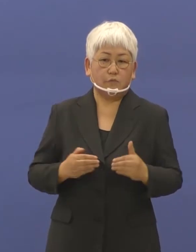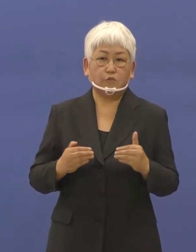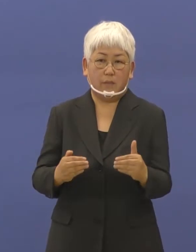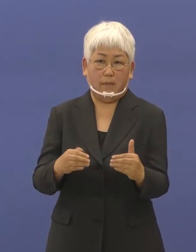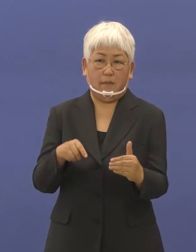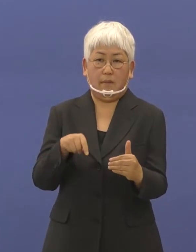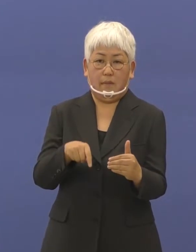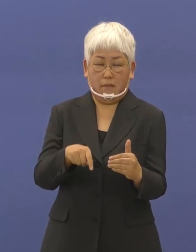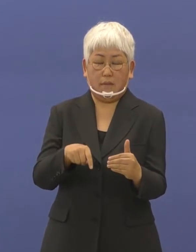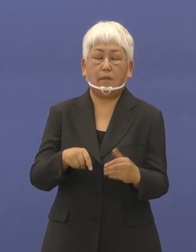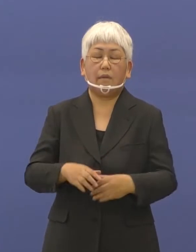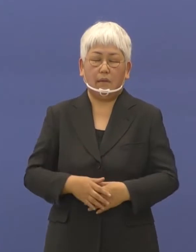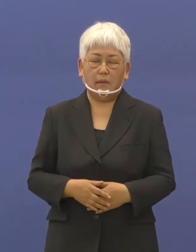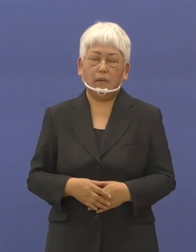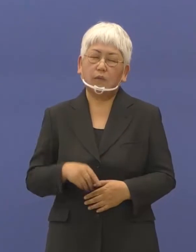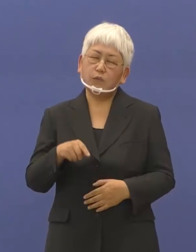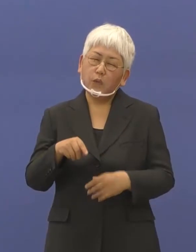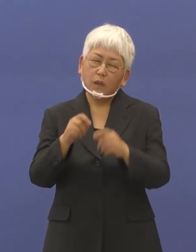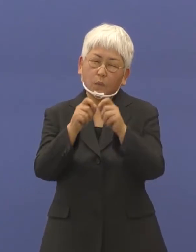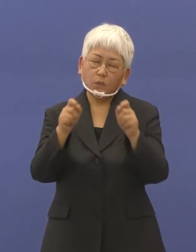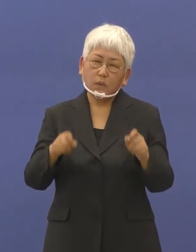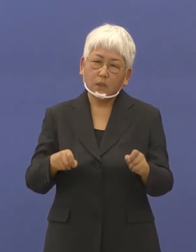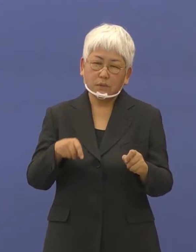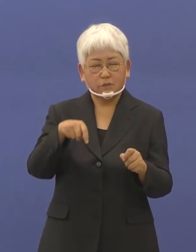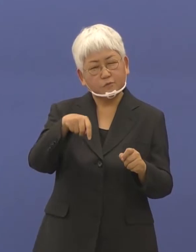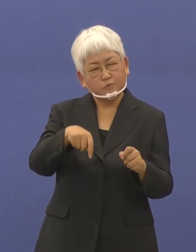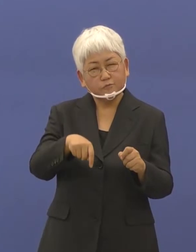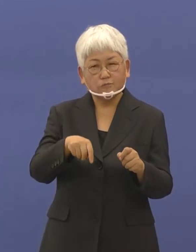がそこの問題の核心でありまして、